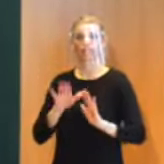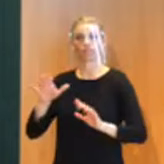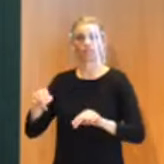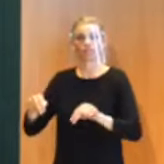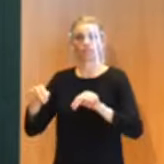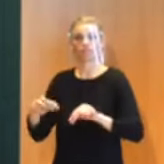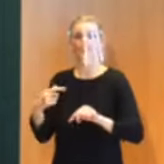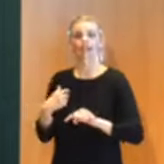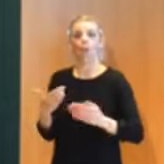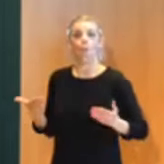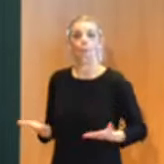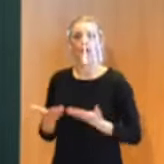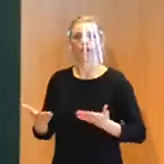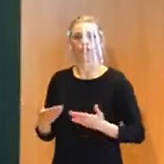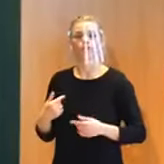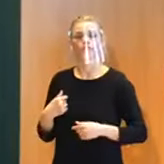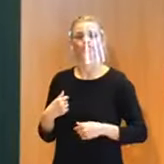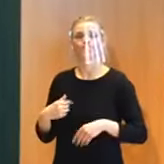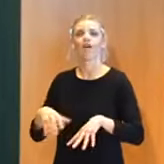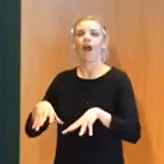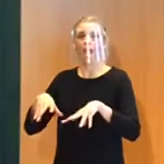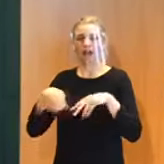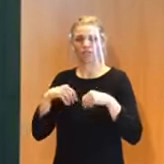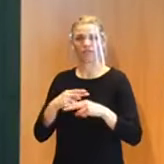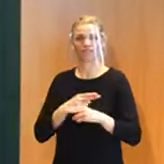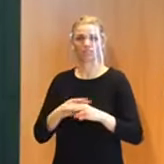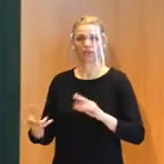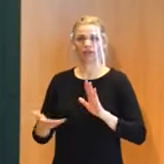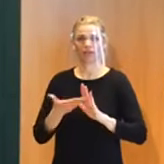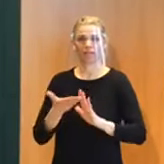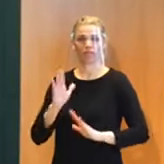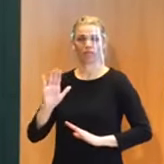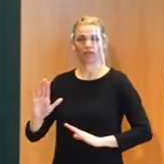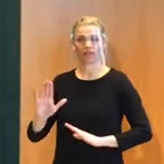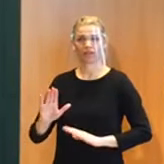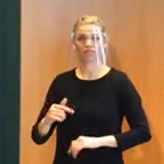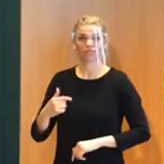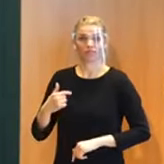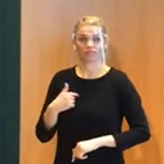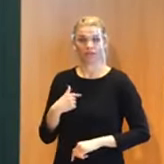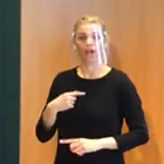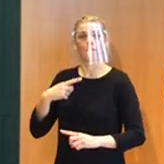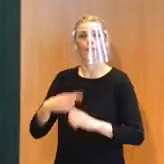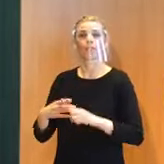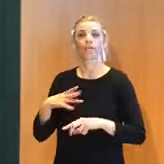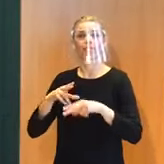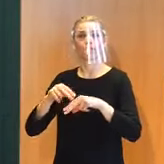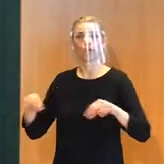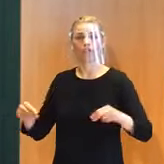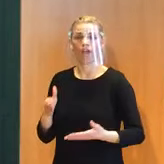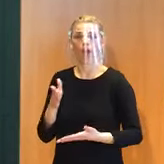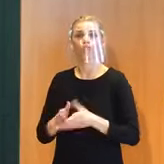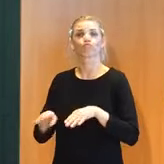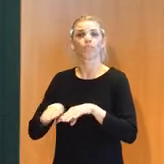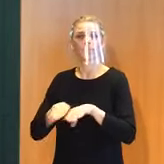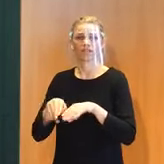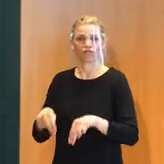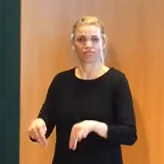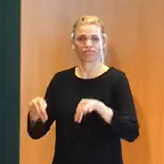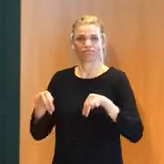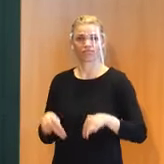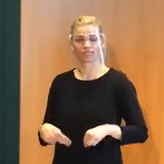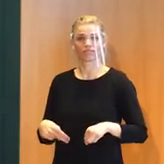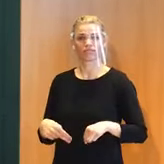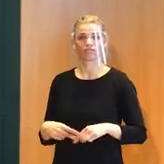uľahčili, sme tieto podmienky splnili. Ani ja, ani Mária Kolíková už nie sme ministrami,